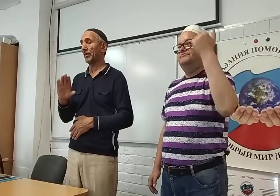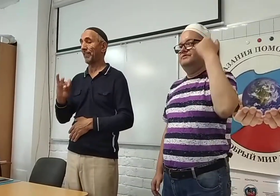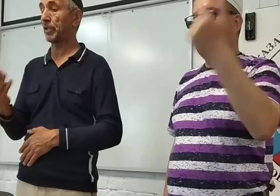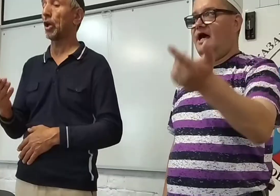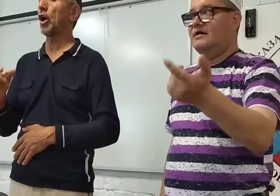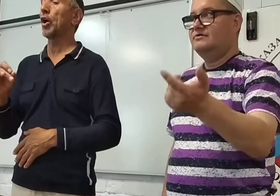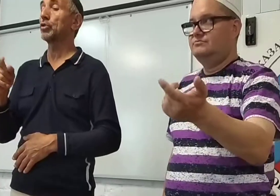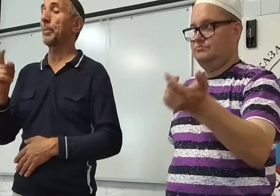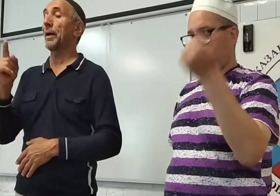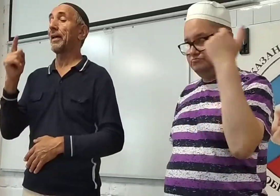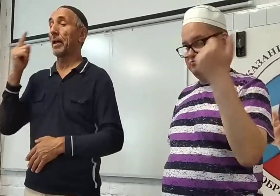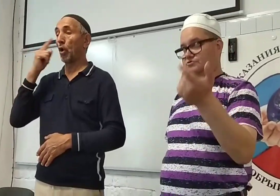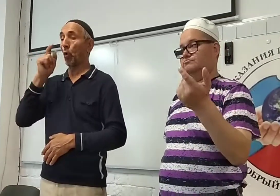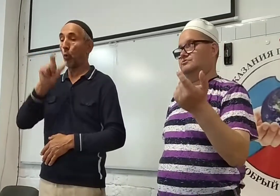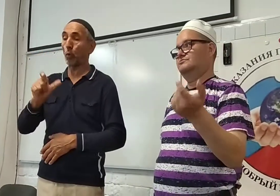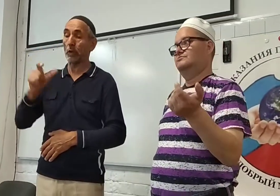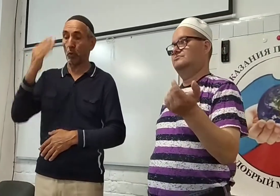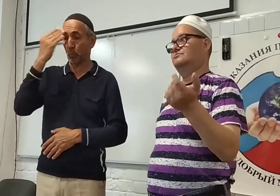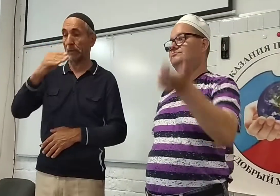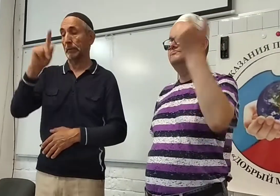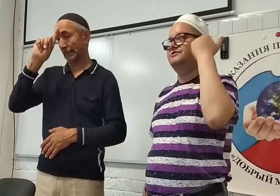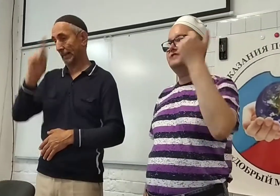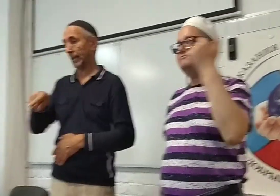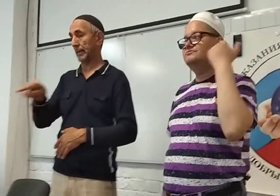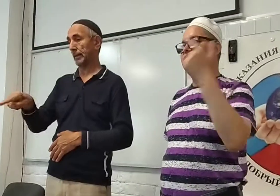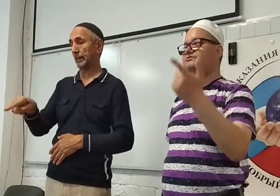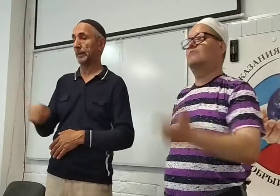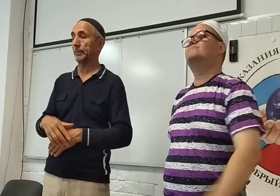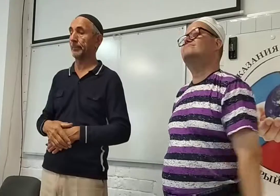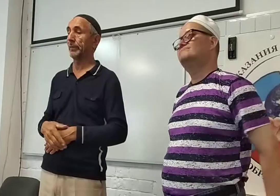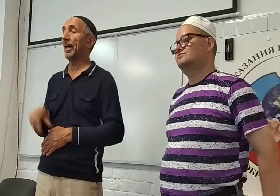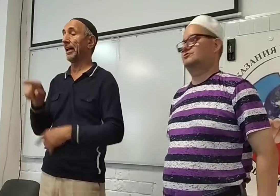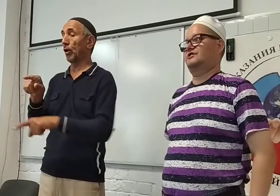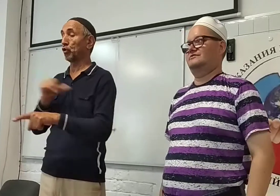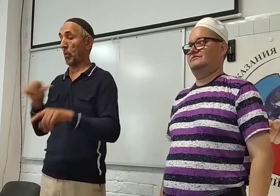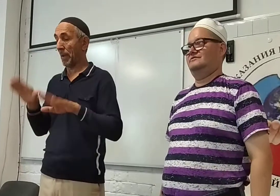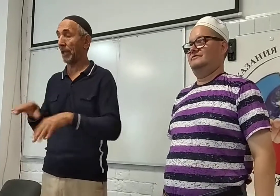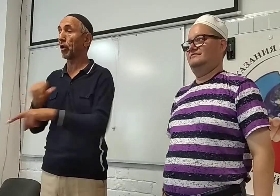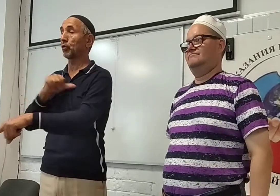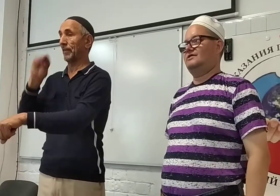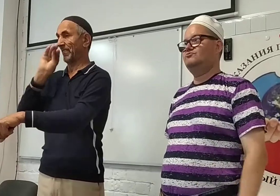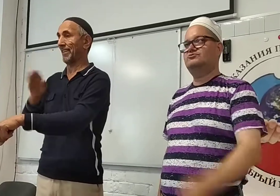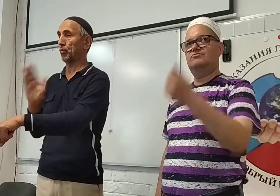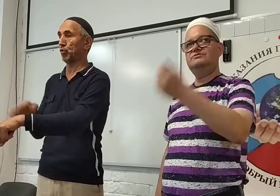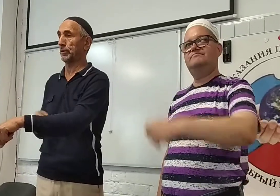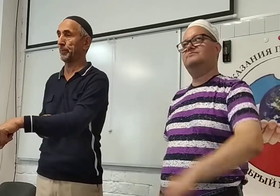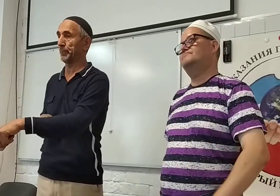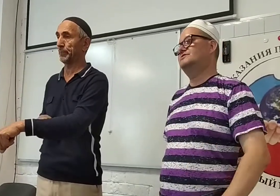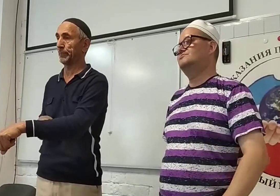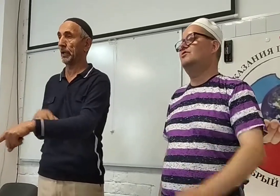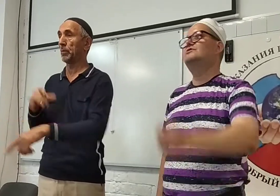То вина, ну, сумку тоже можно, вина на нем тоже, потому что